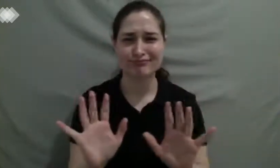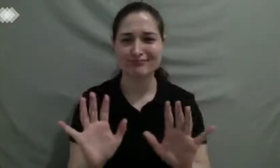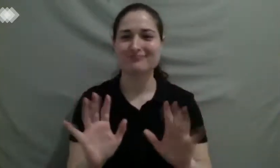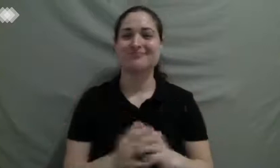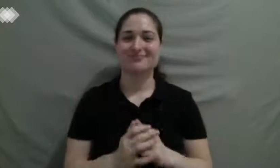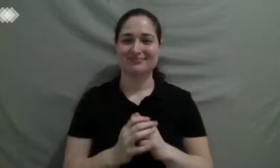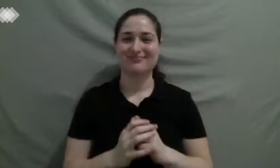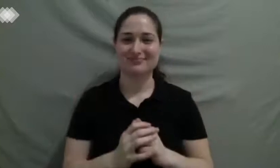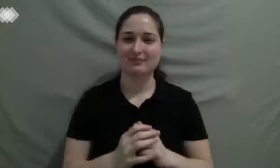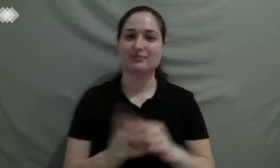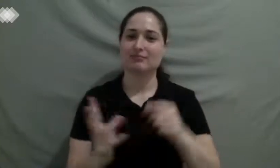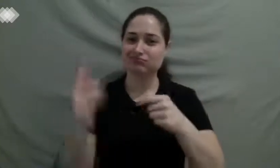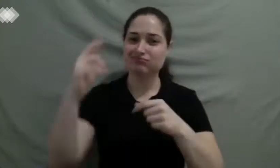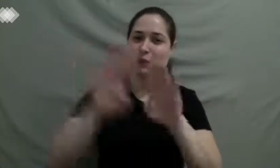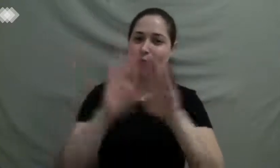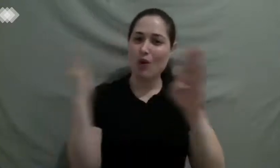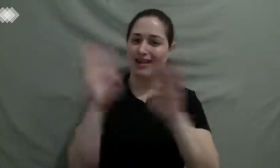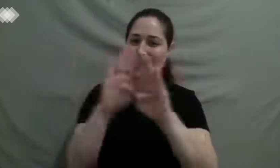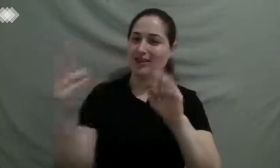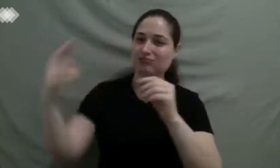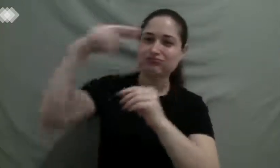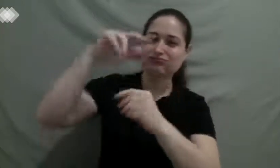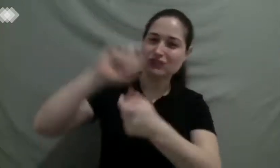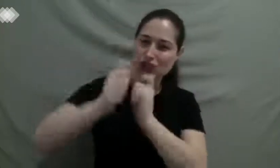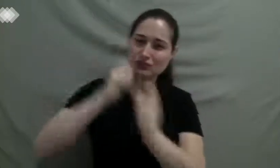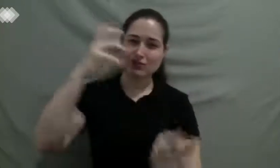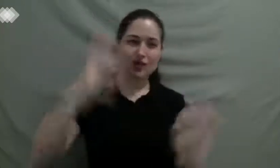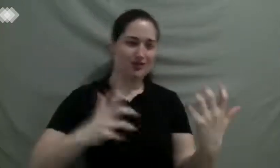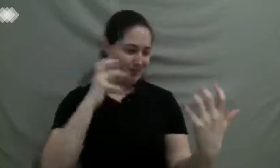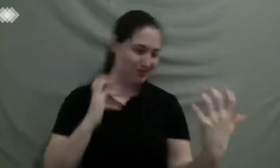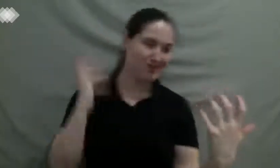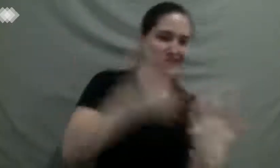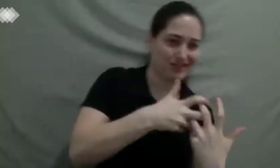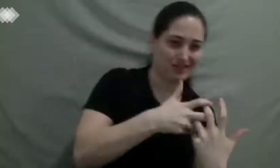donde él pueda pasar también, porque somos nosotros los que tenemos que